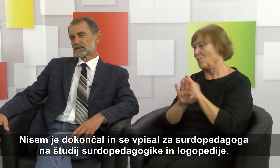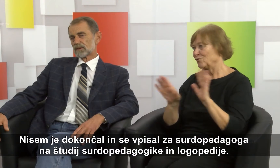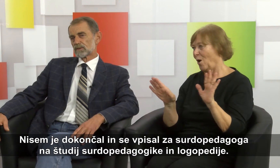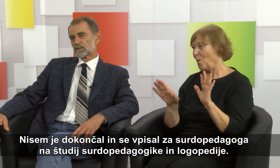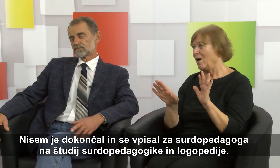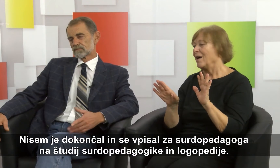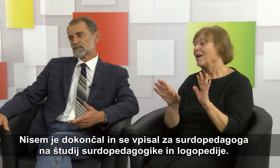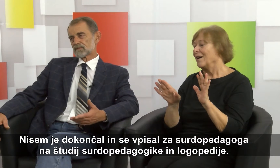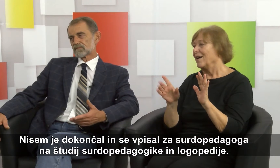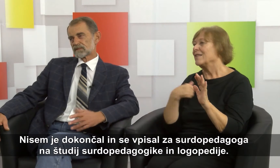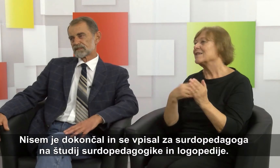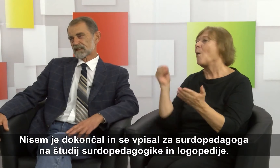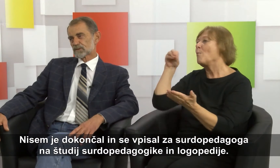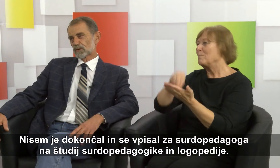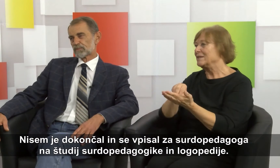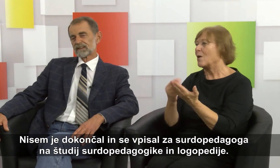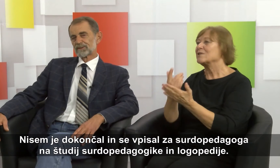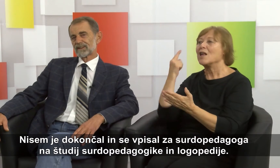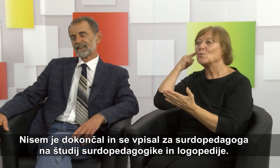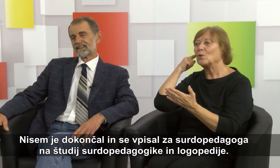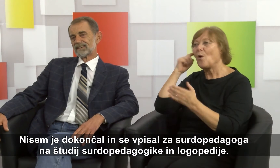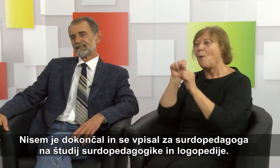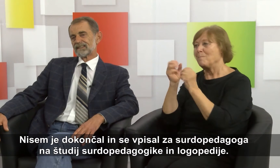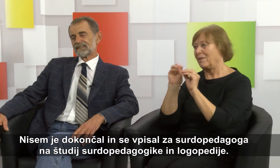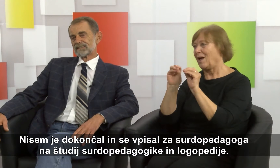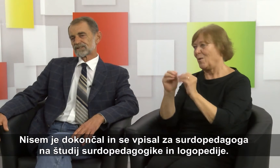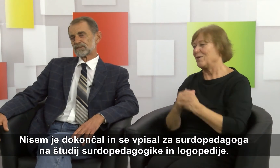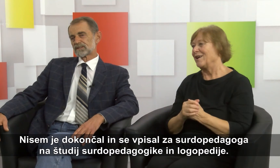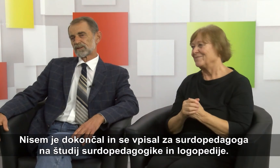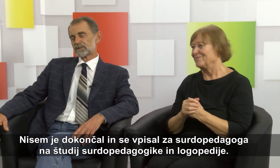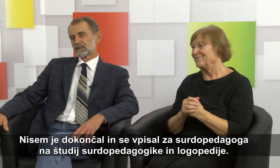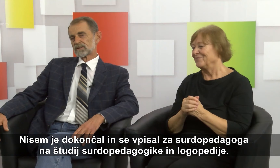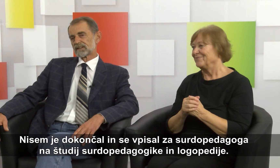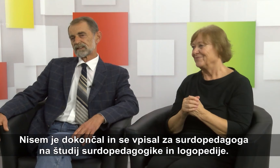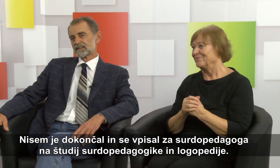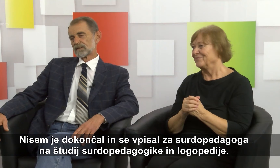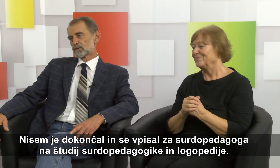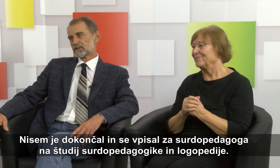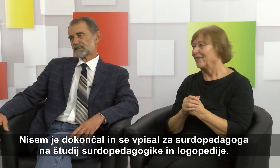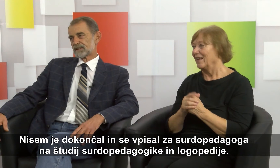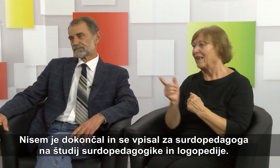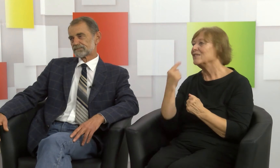upisal za surdopedagoga, na študij surdopedagogike in logopedije.